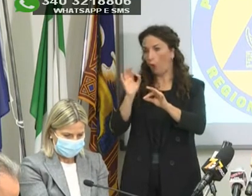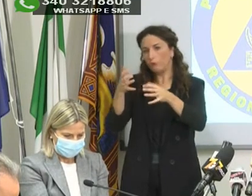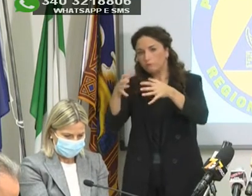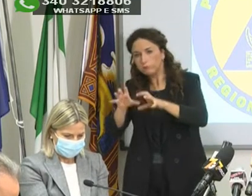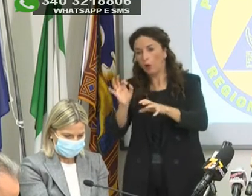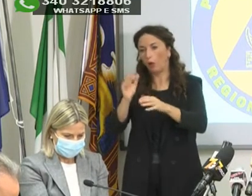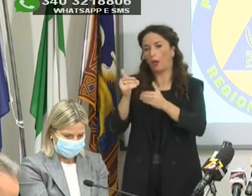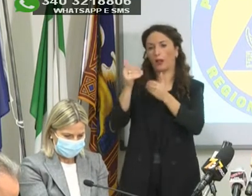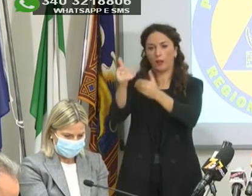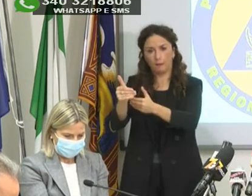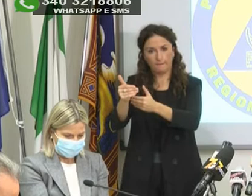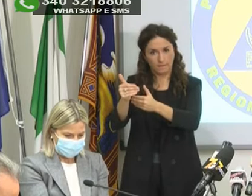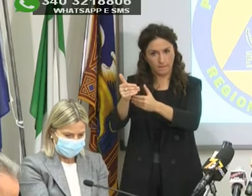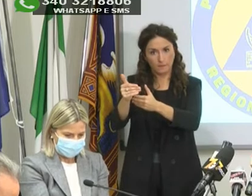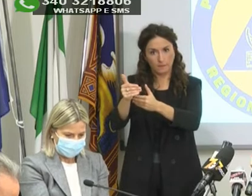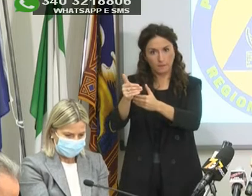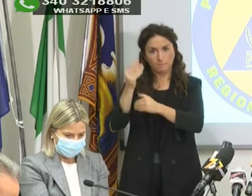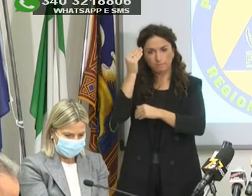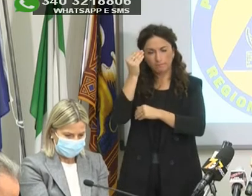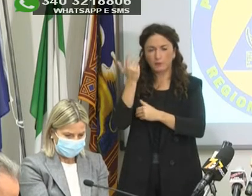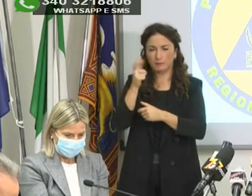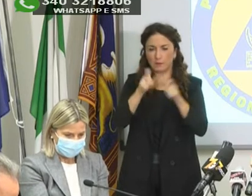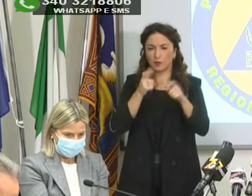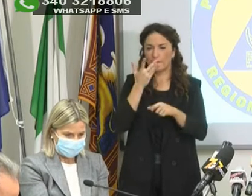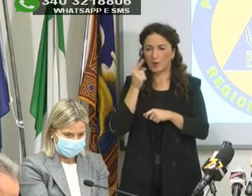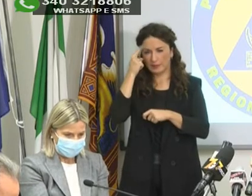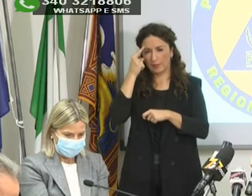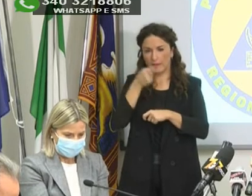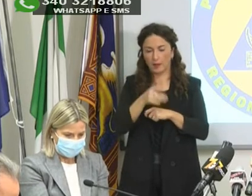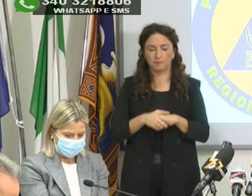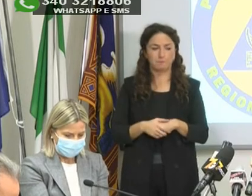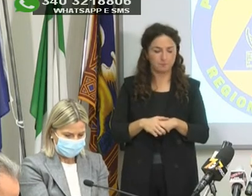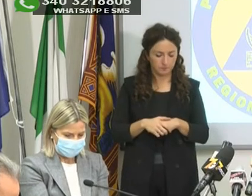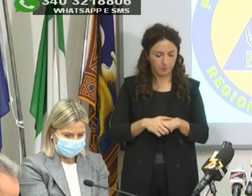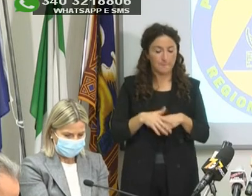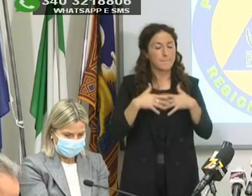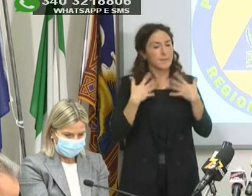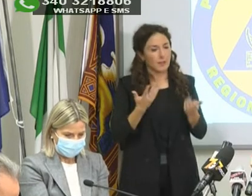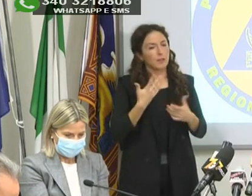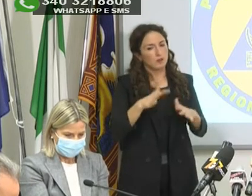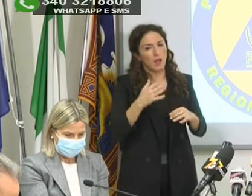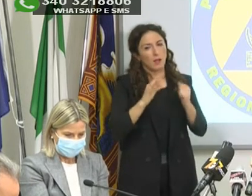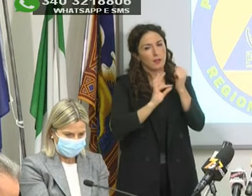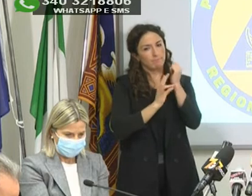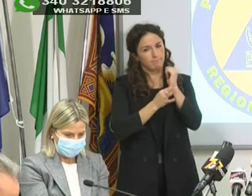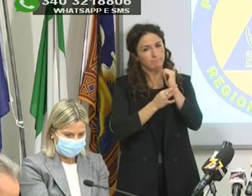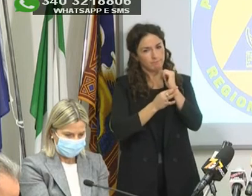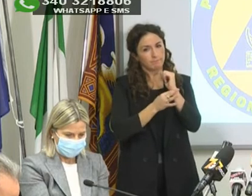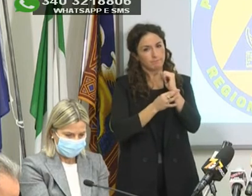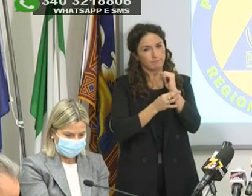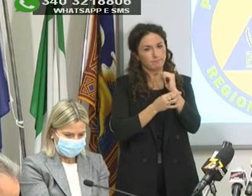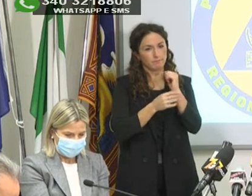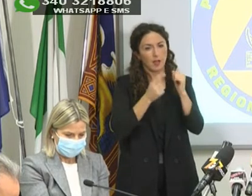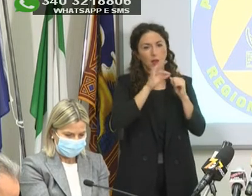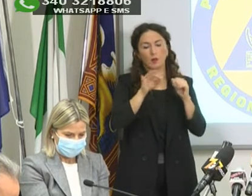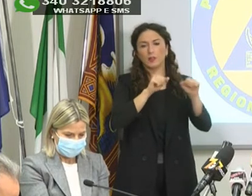o posticipate? Penso che alla gente interessi molto questo. Sì, sì, ma guarda, allora, c'è già qualche restrizione che i singoli